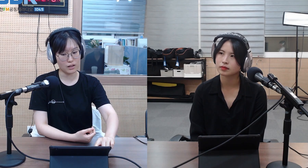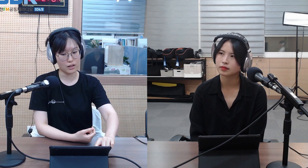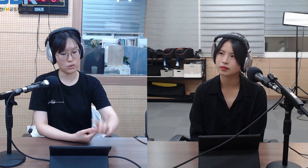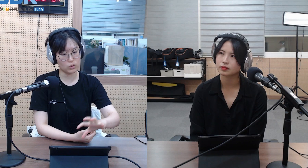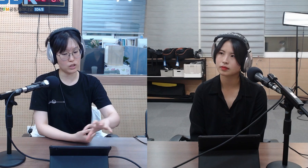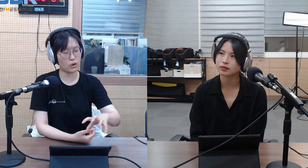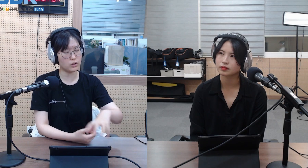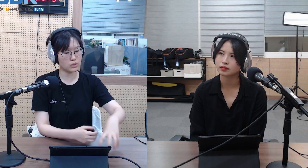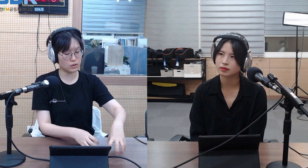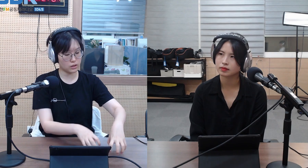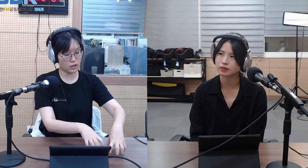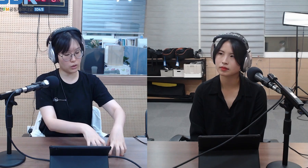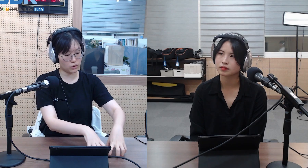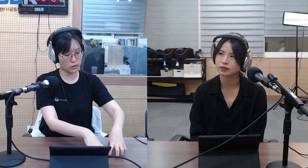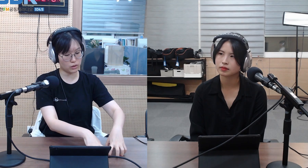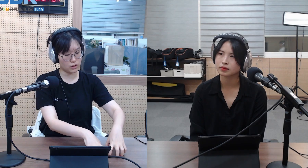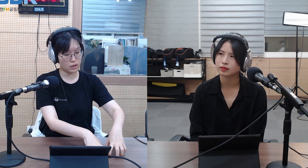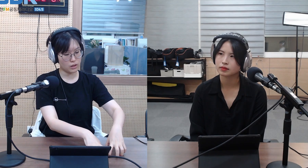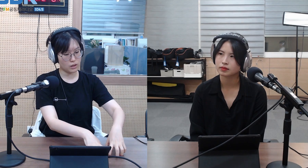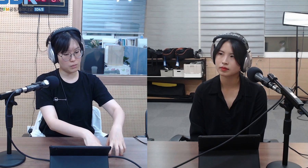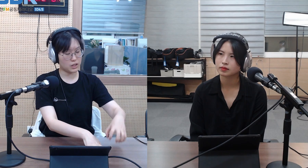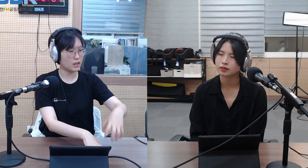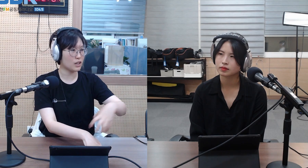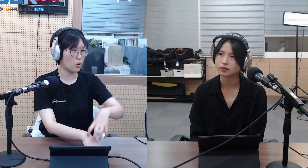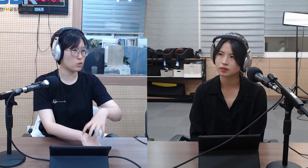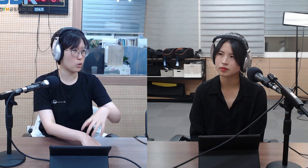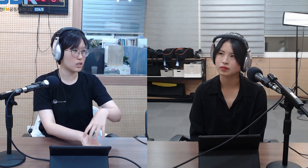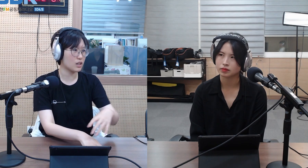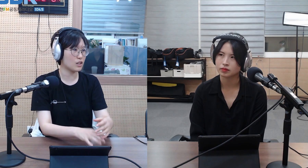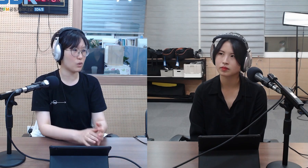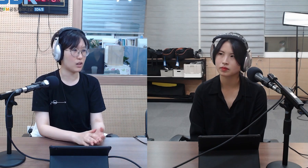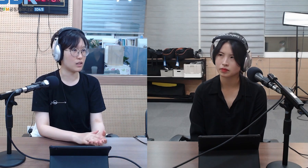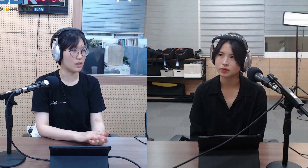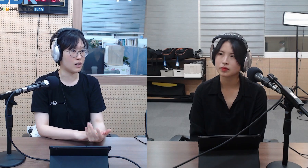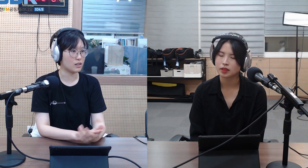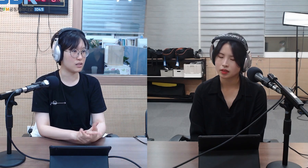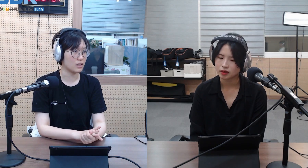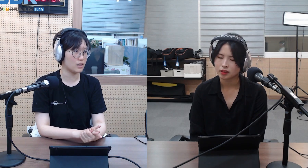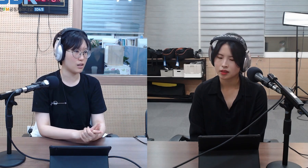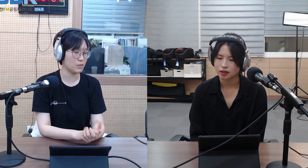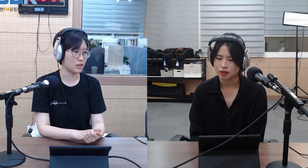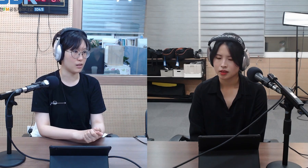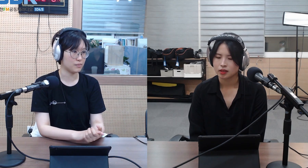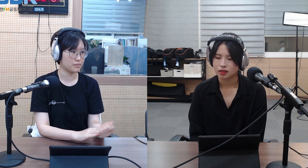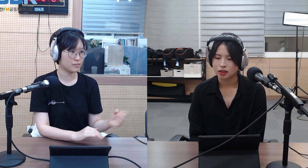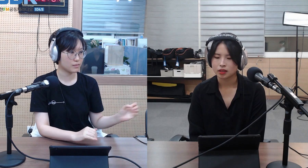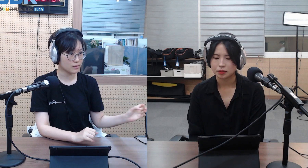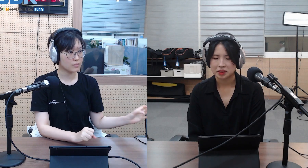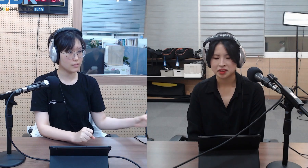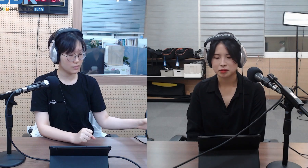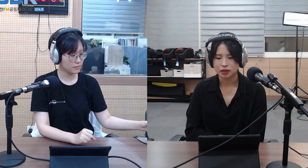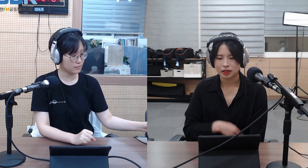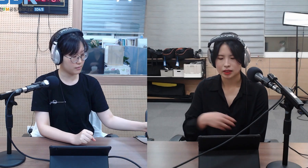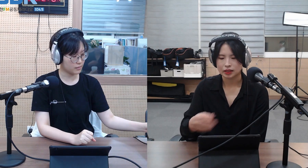계속 이런 비난의 어조가 생기는 거 아닐까라는 생각을 합니다. 네, 맞습니다.